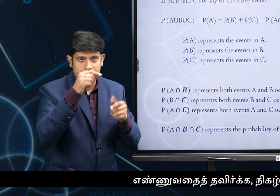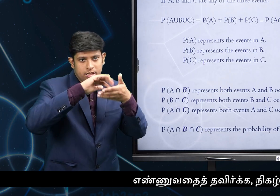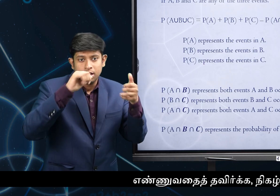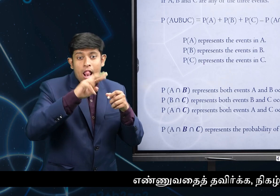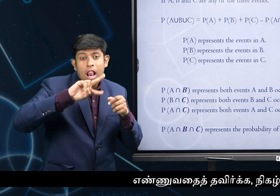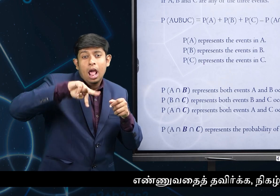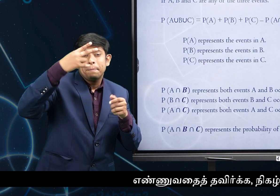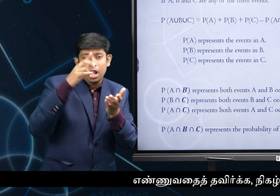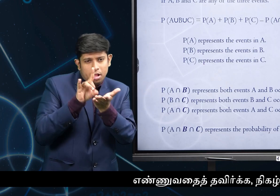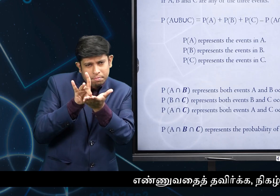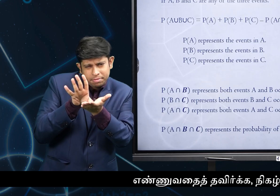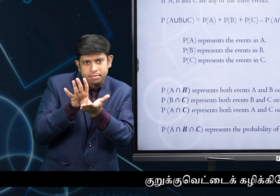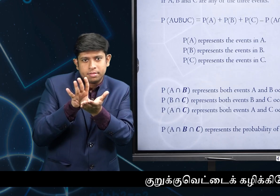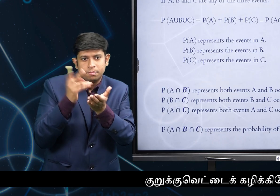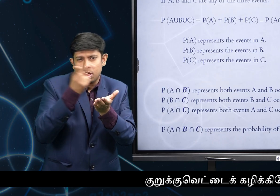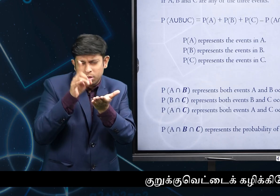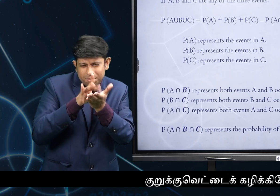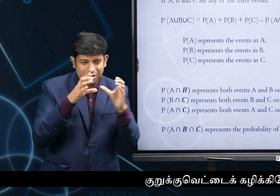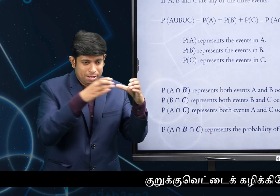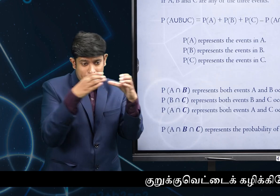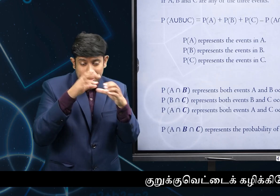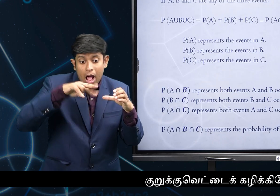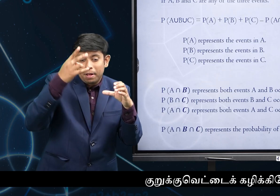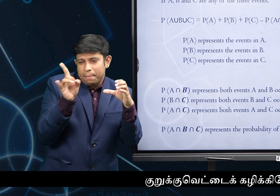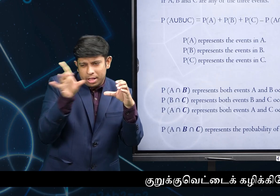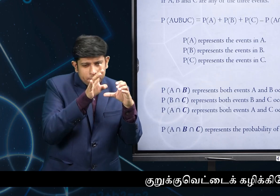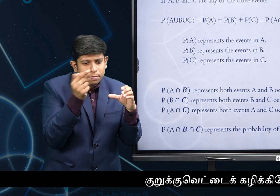தவிர்க்க நிகழ்வுகளின் குறுக்குவெட்டை கழிக்கிறோம்.